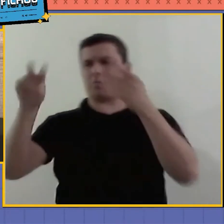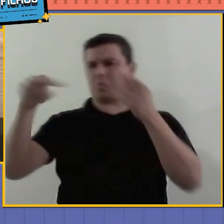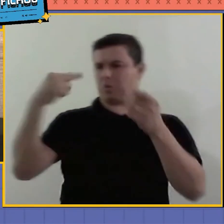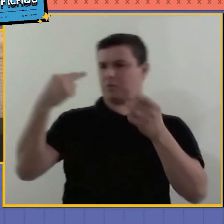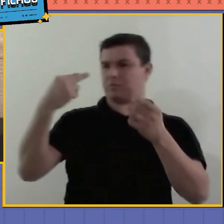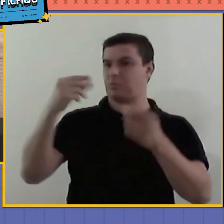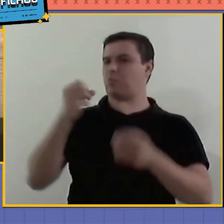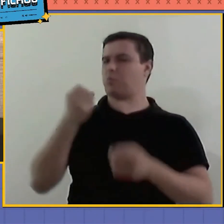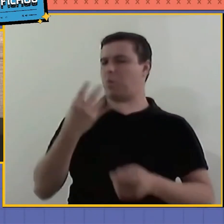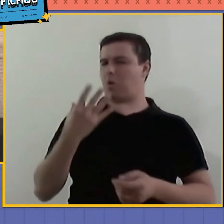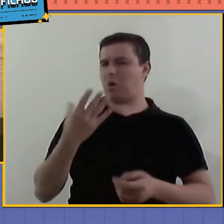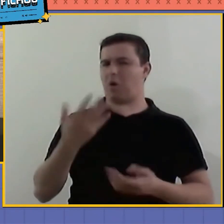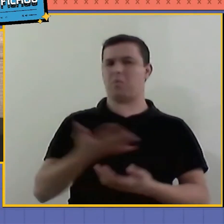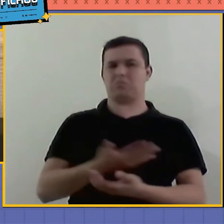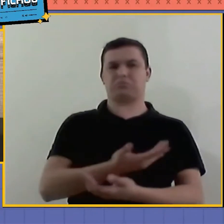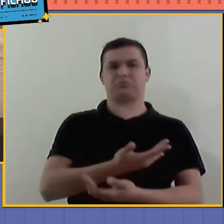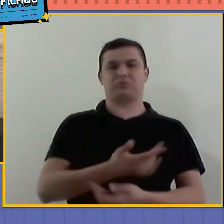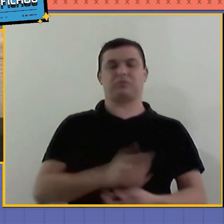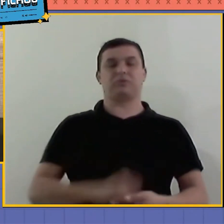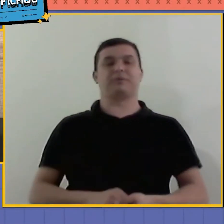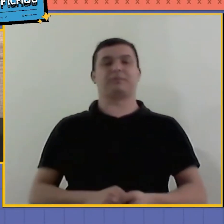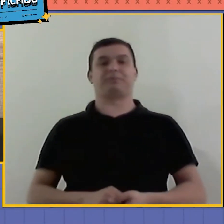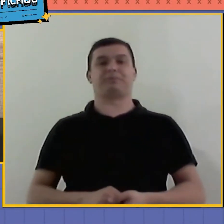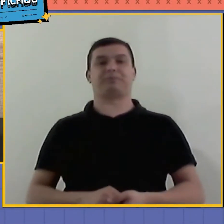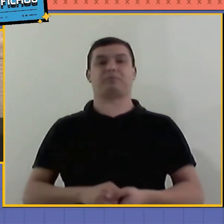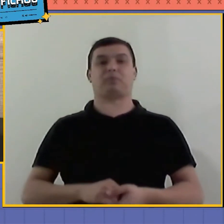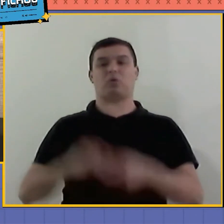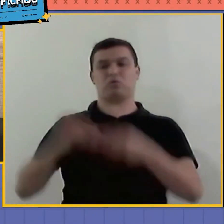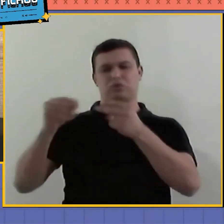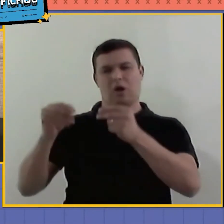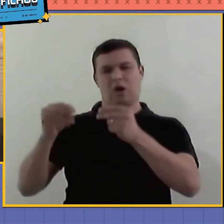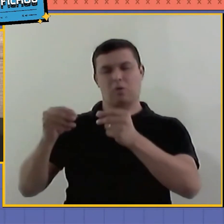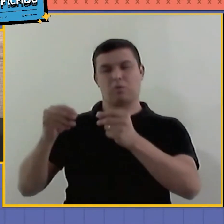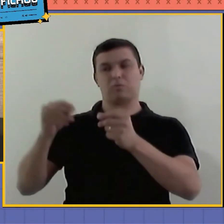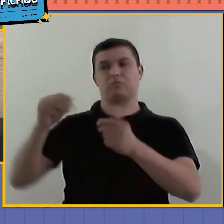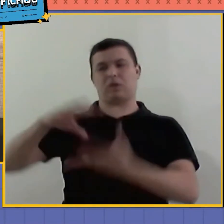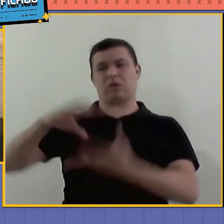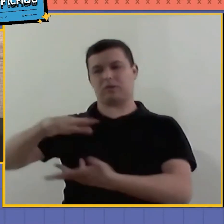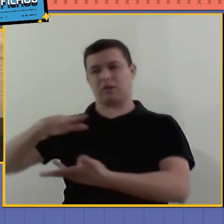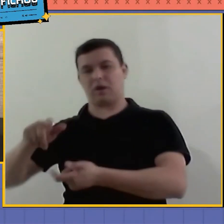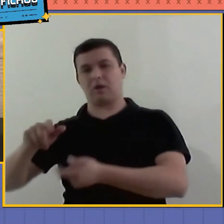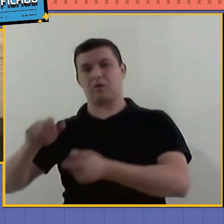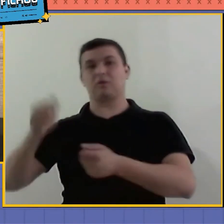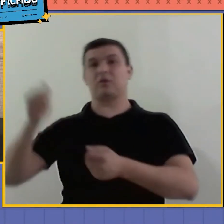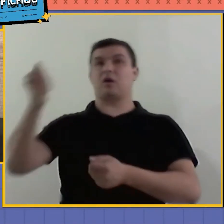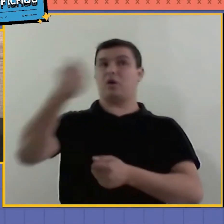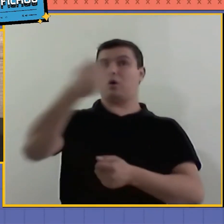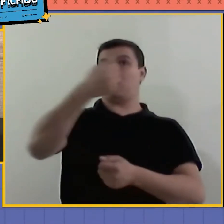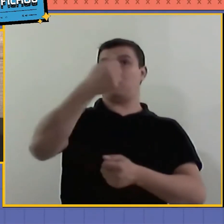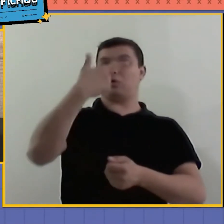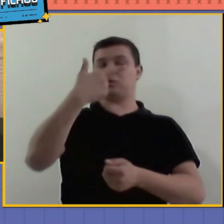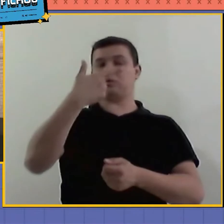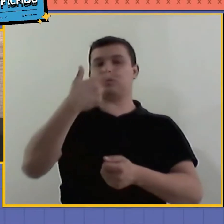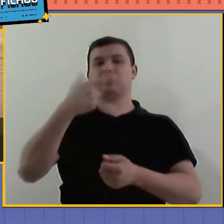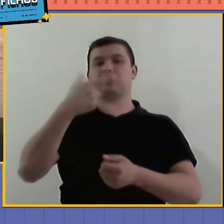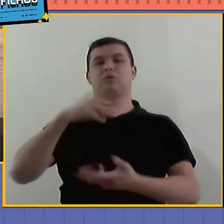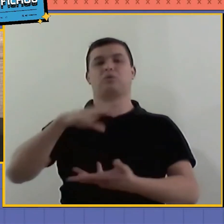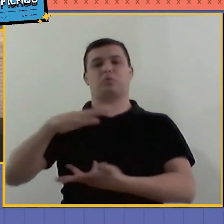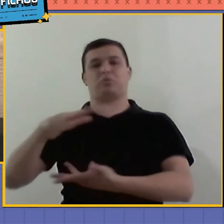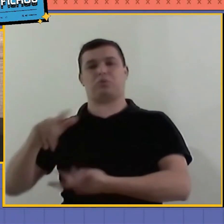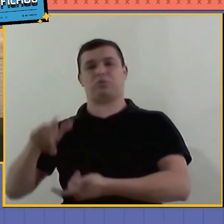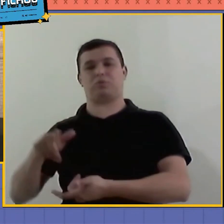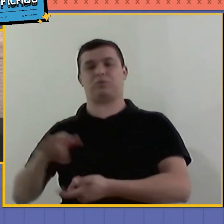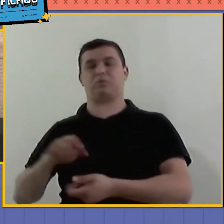é o sal da terra e você é a luz do mundo Jesus é o Senhor que lhe abençoe a